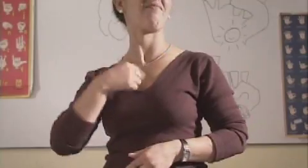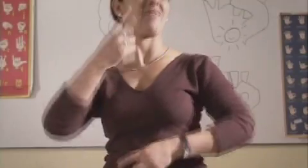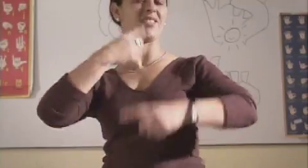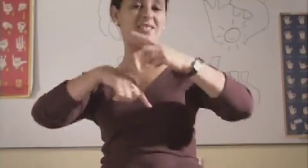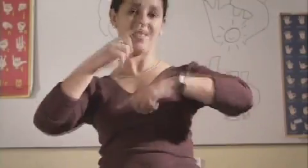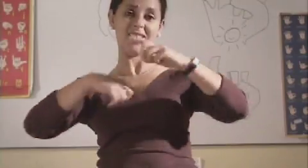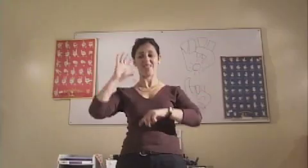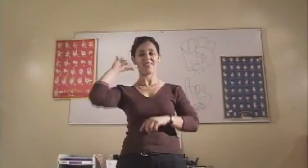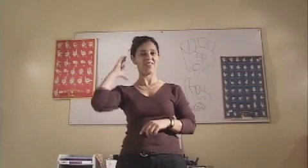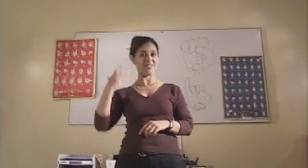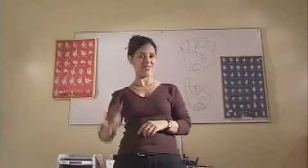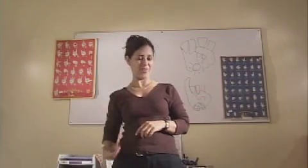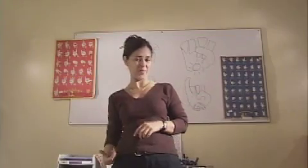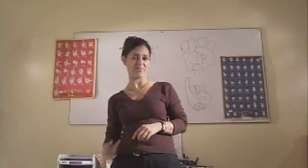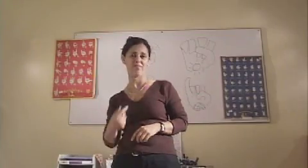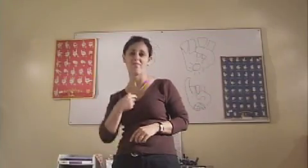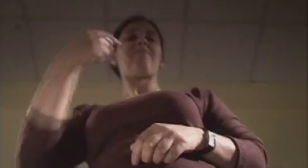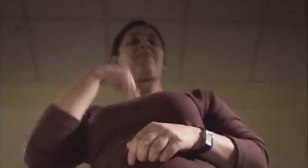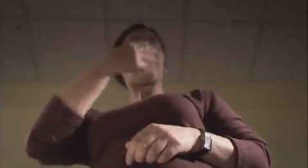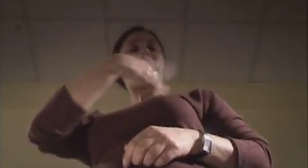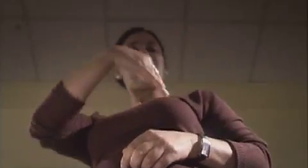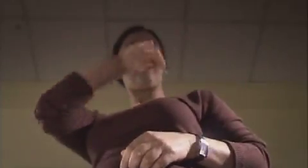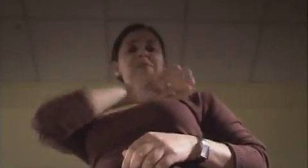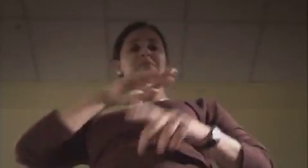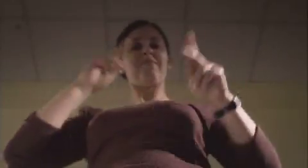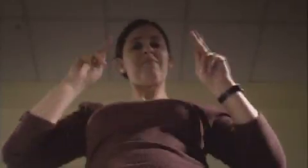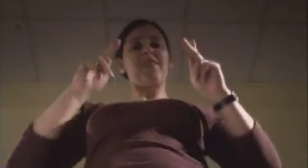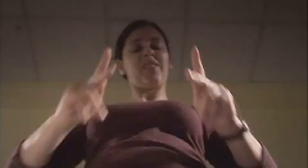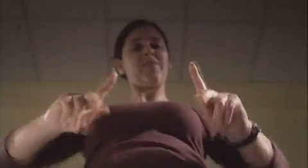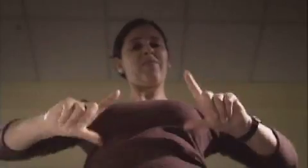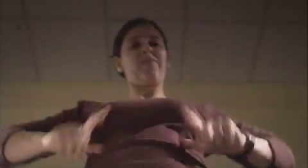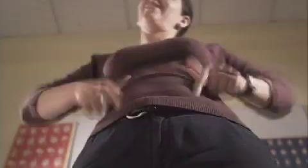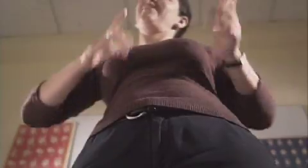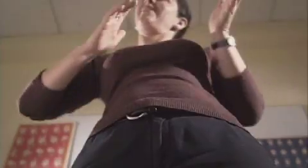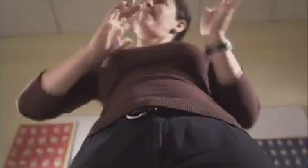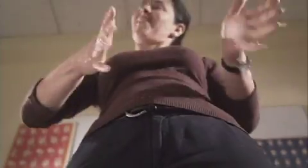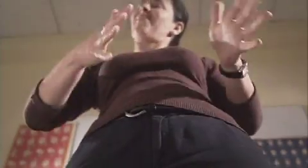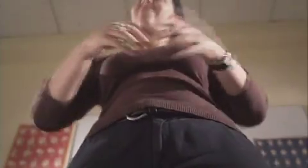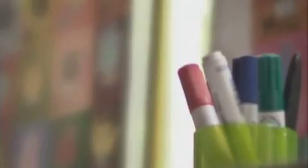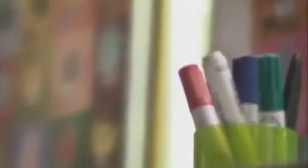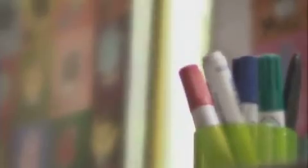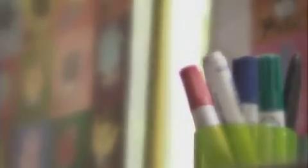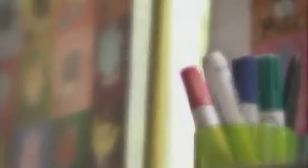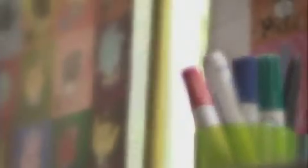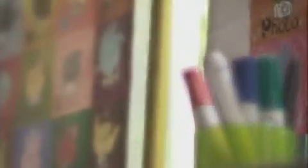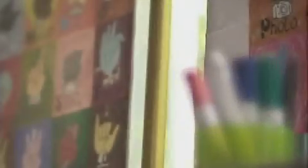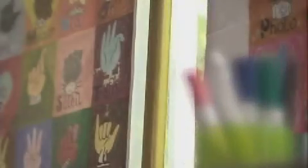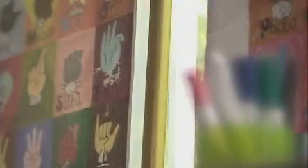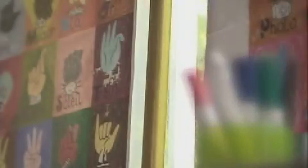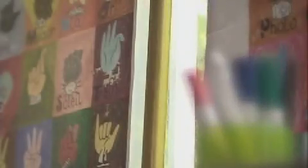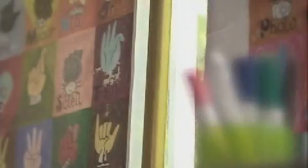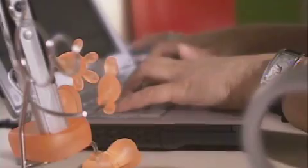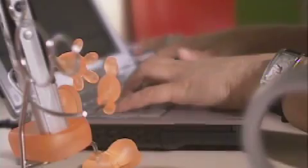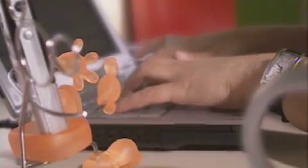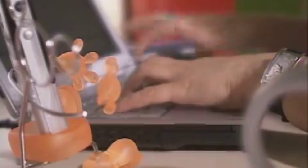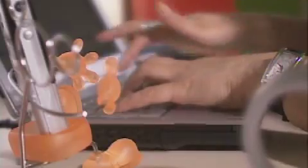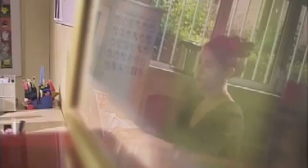Mijn naam is Nadia, ik ben hoofdonderwijzeres op een gebarentaalschool. Voor ons betekent internet de hoop om te kunnen